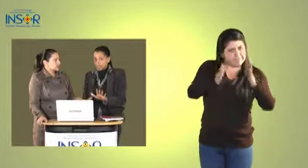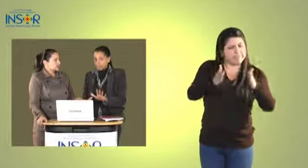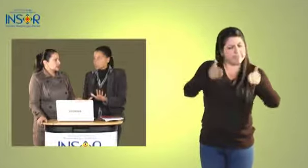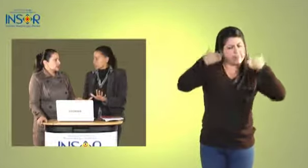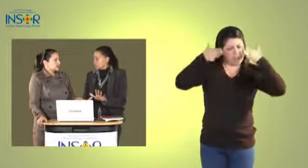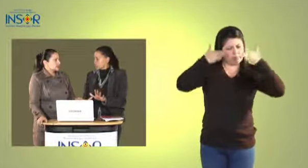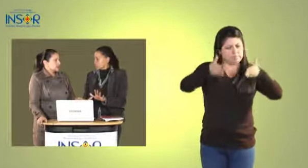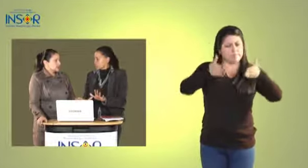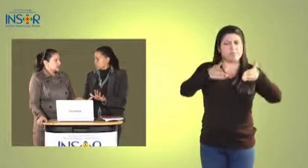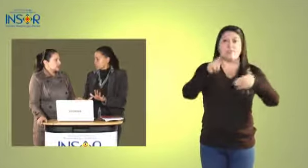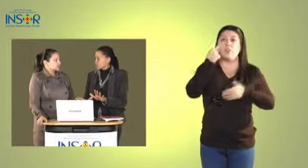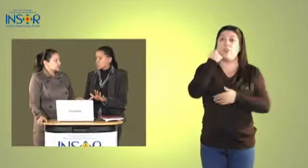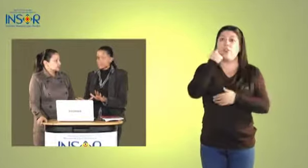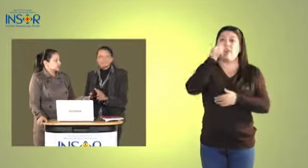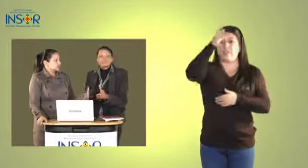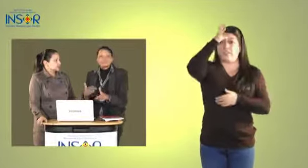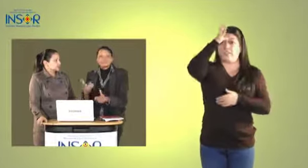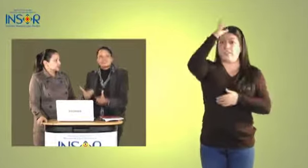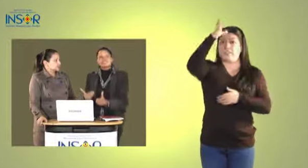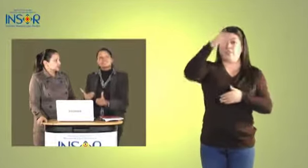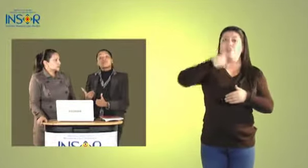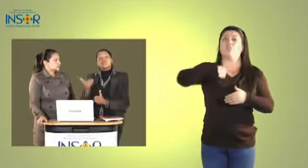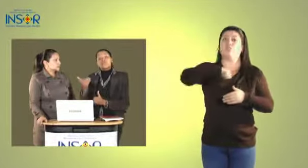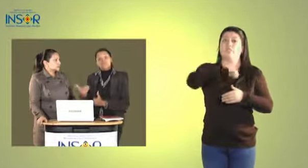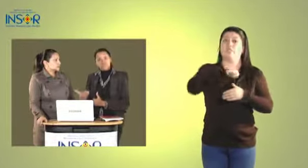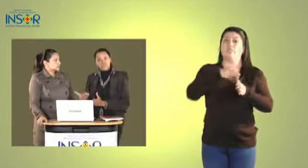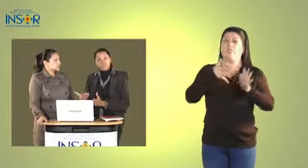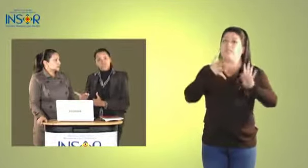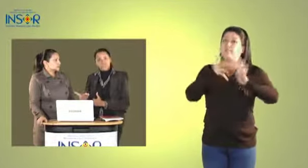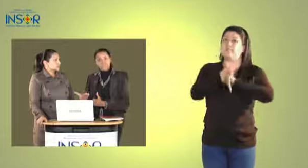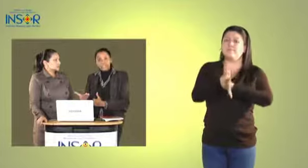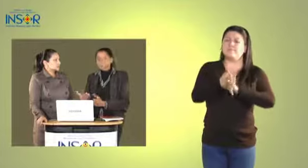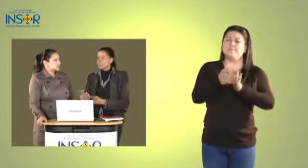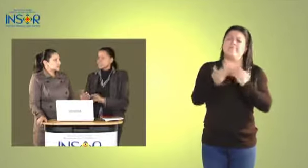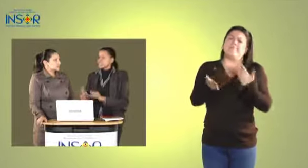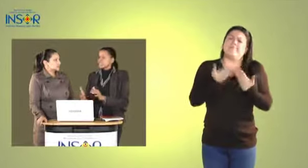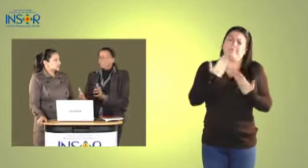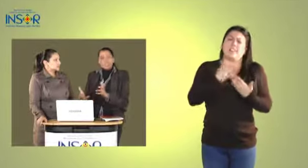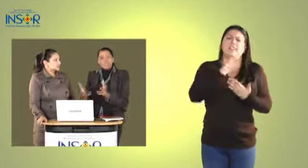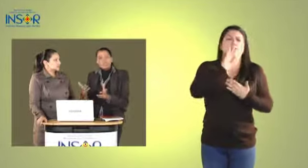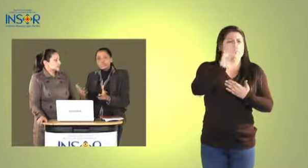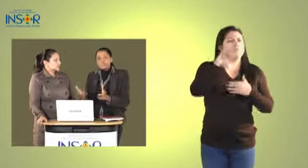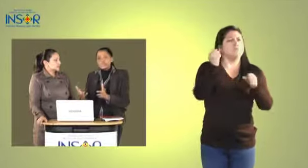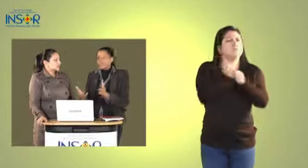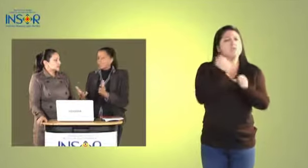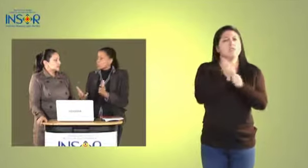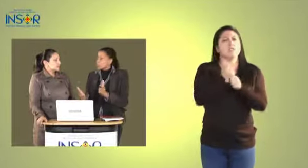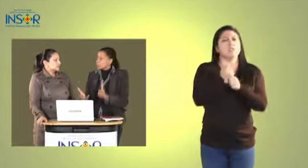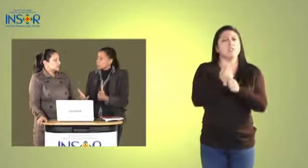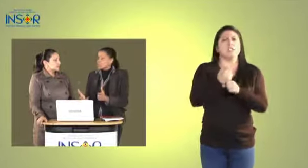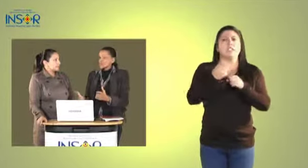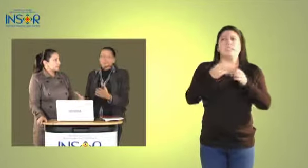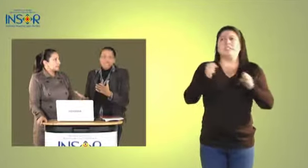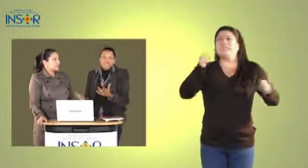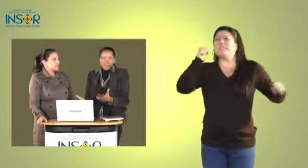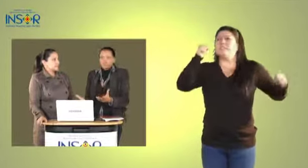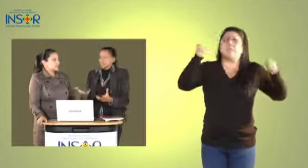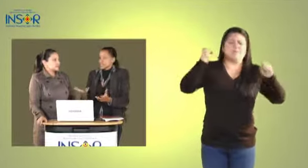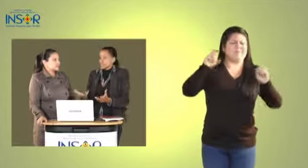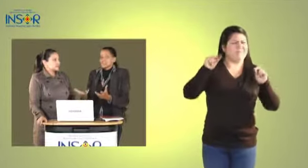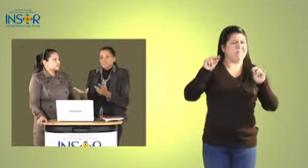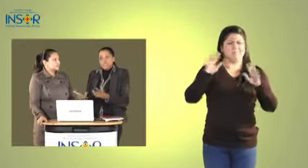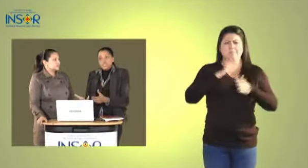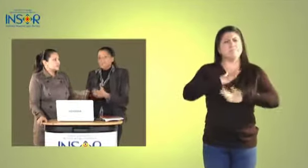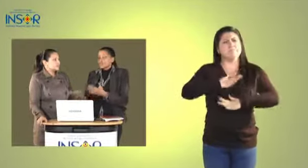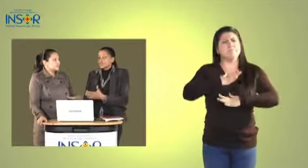tener claridad sobre los conceptos que vamos a abordar para que a ustedes se les facilite un poquito más la tarea y se pierda un poco esa preocupación, porque sabemos